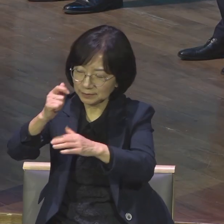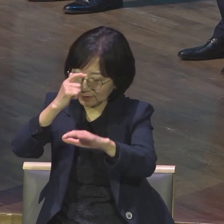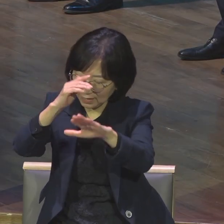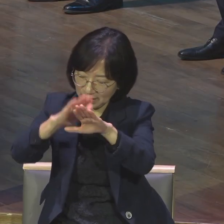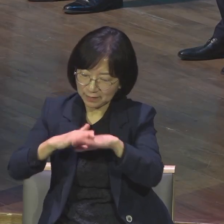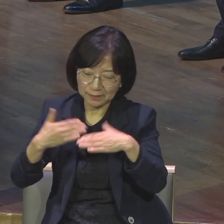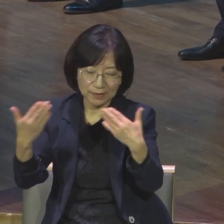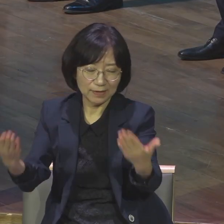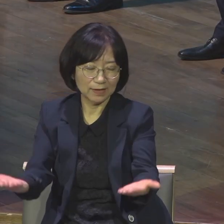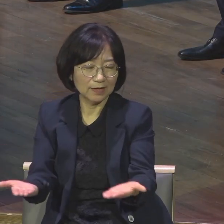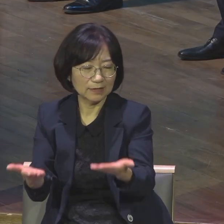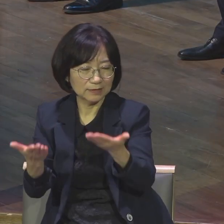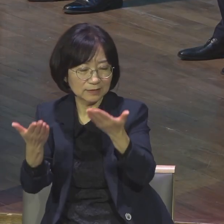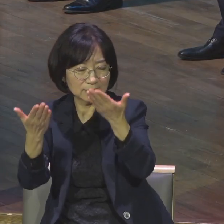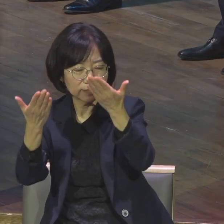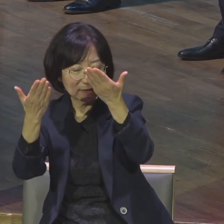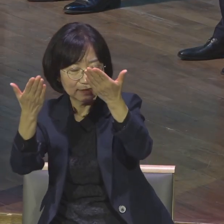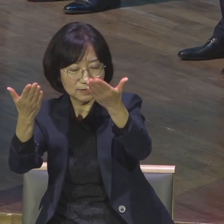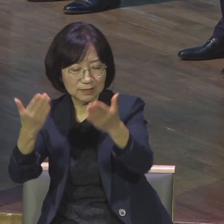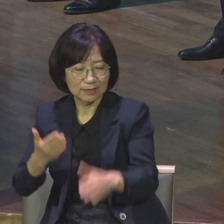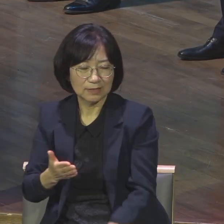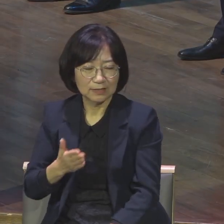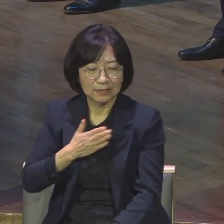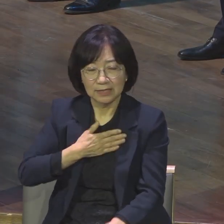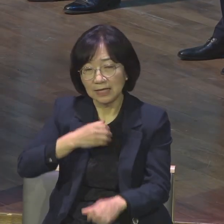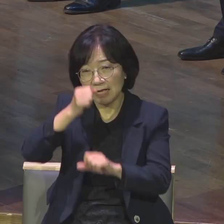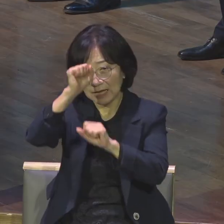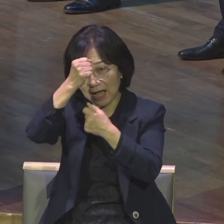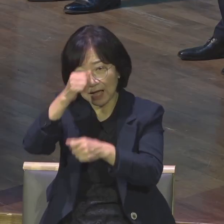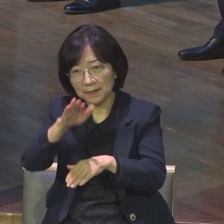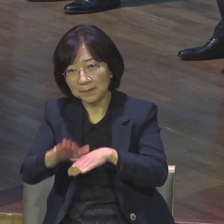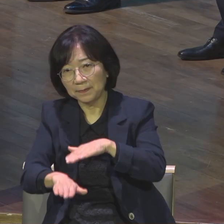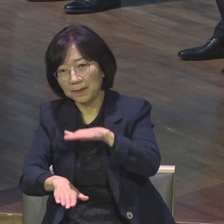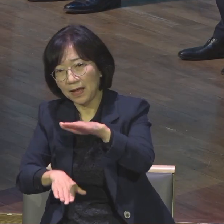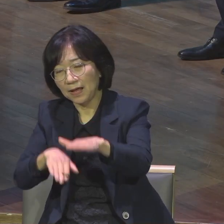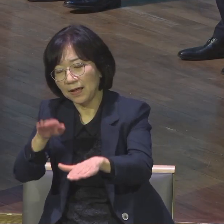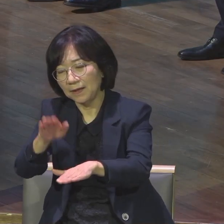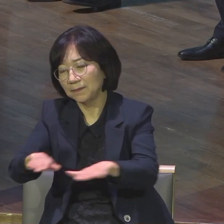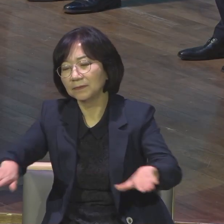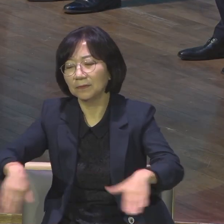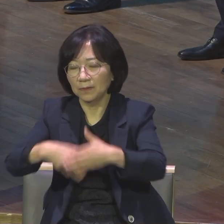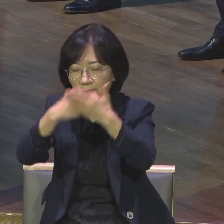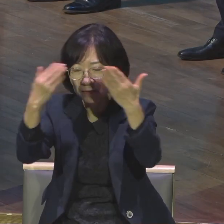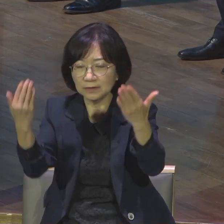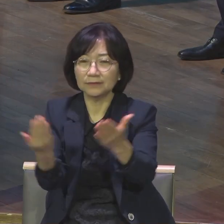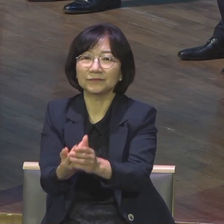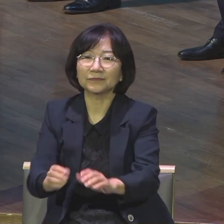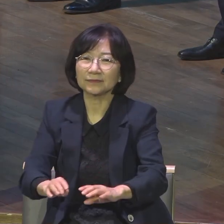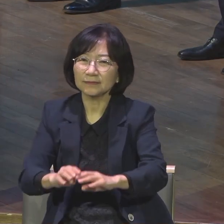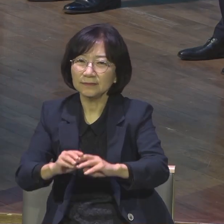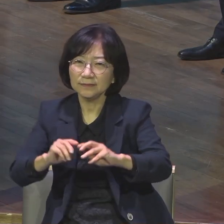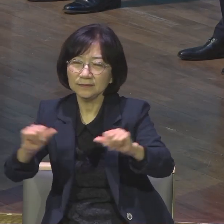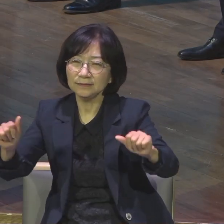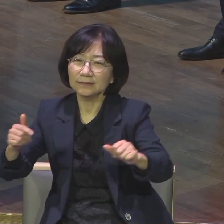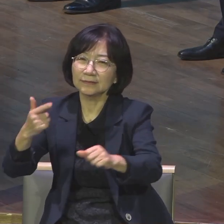주님을 예배하리라. 내가 받는 모든